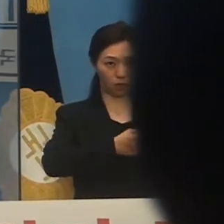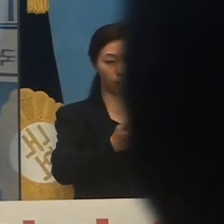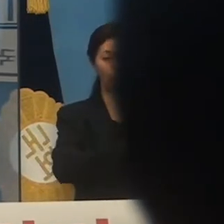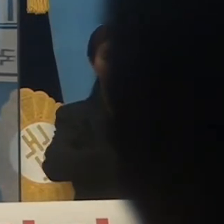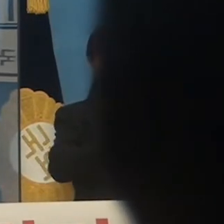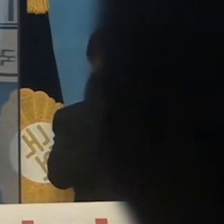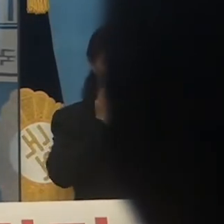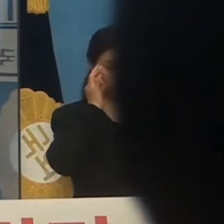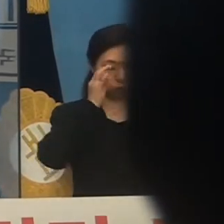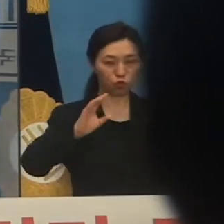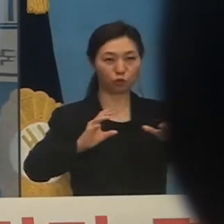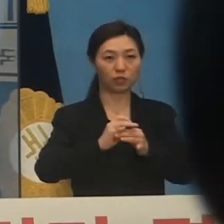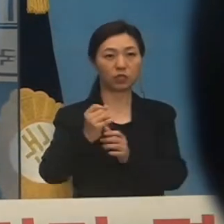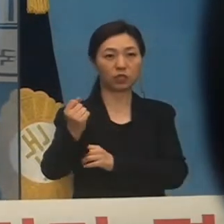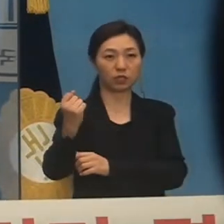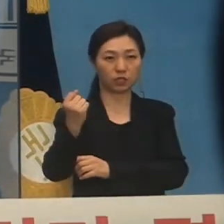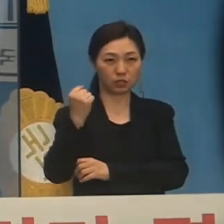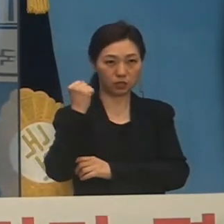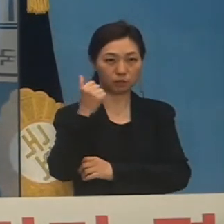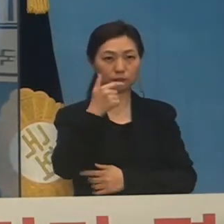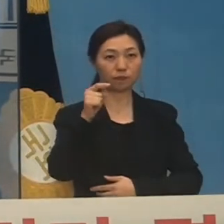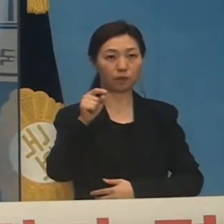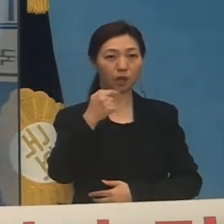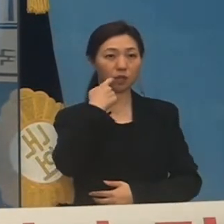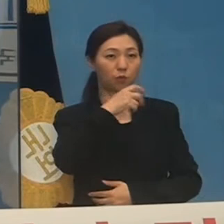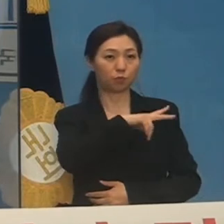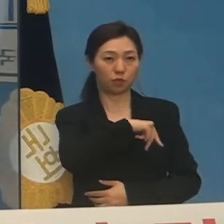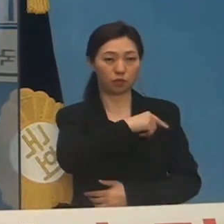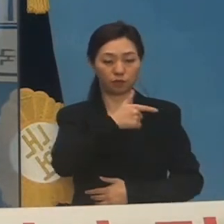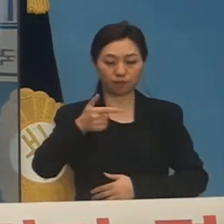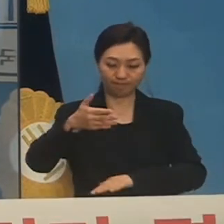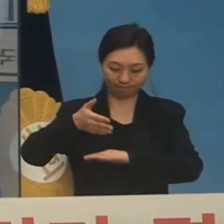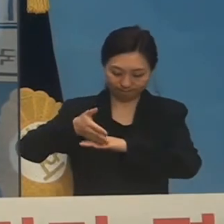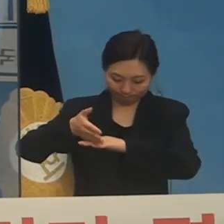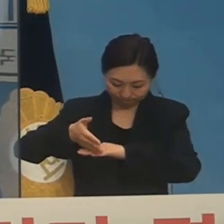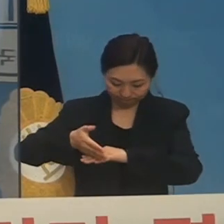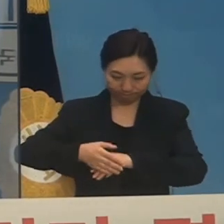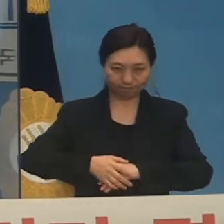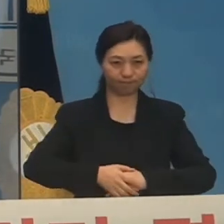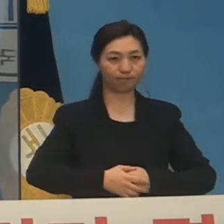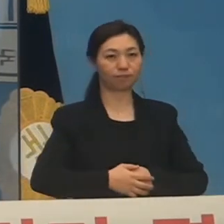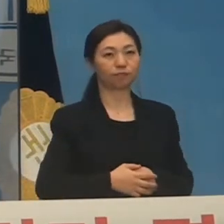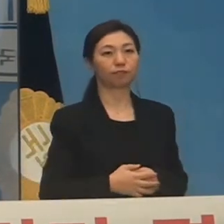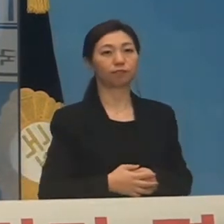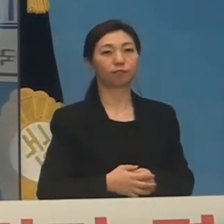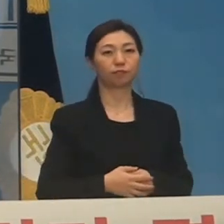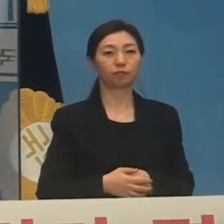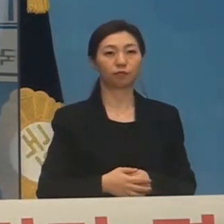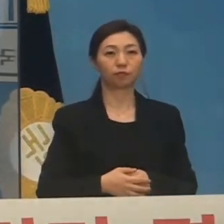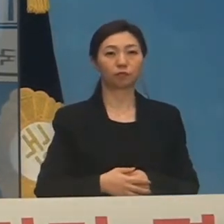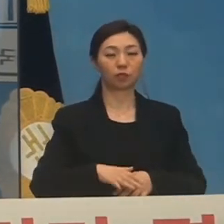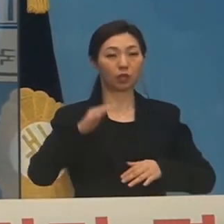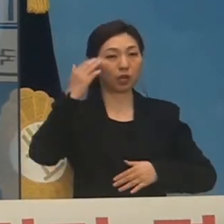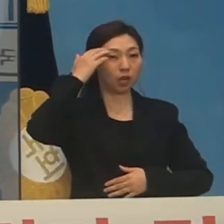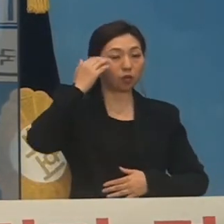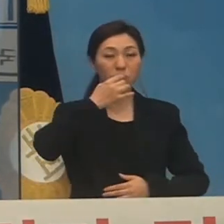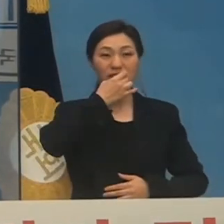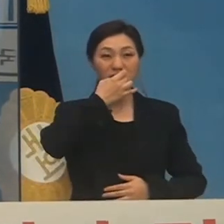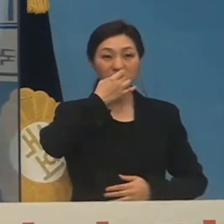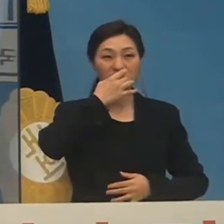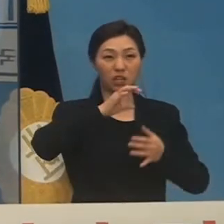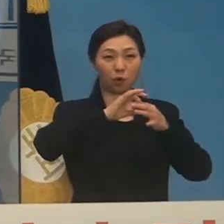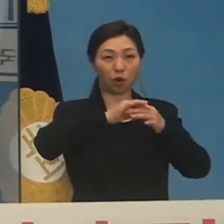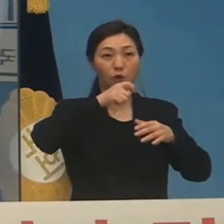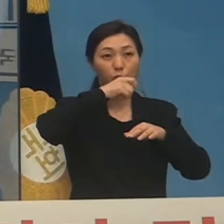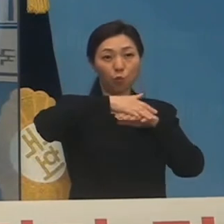애써주신 국민의힘 국민적인 분께 깊은 감사의 말씀을 드리겠습니다. 우리 쌀 관련 농민